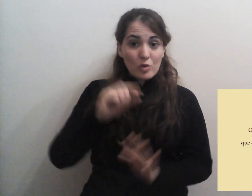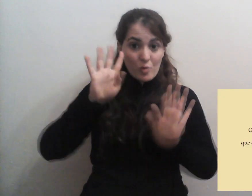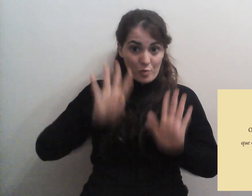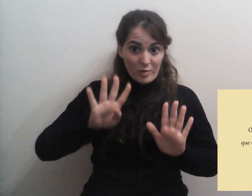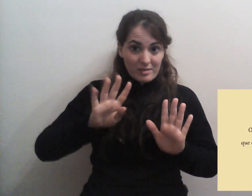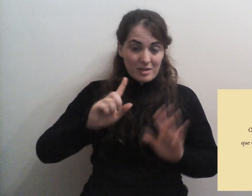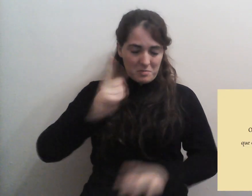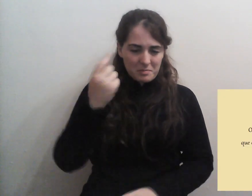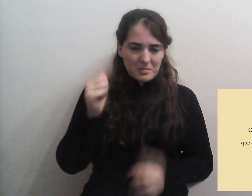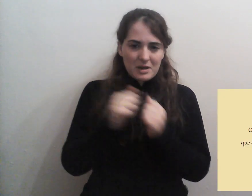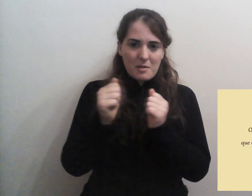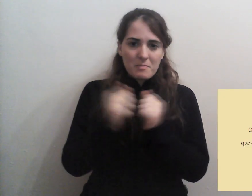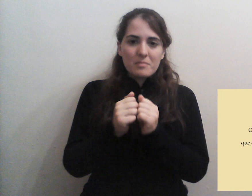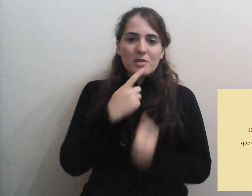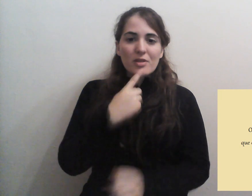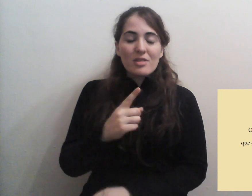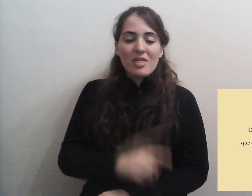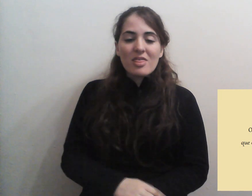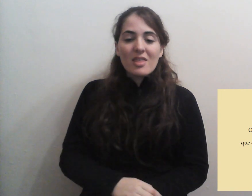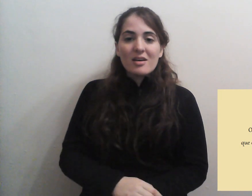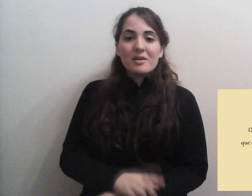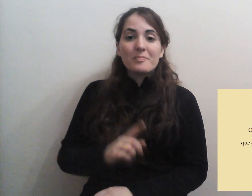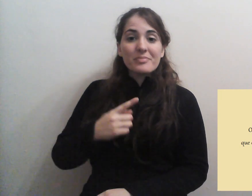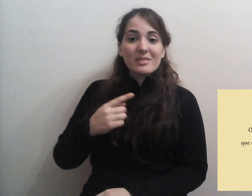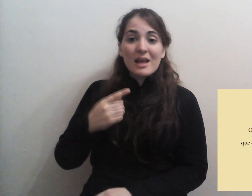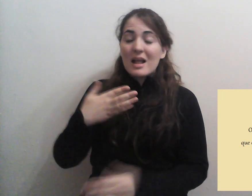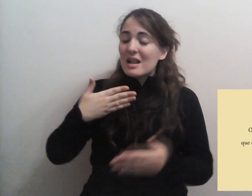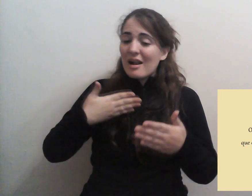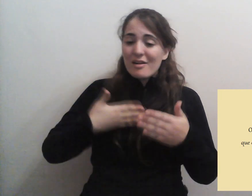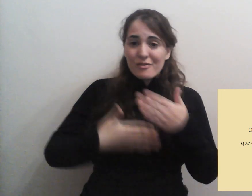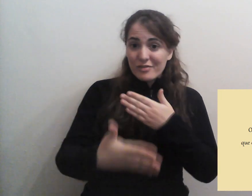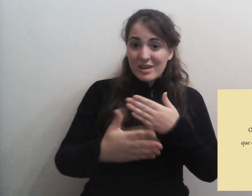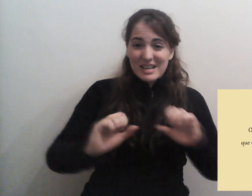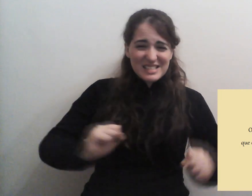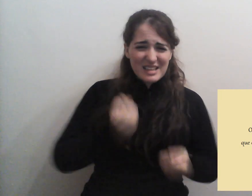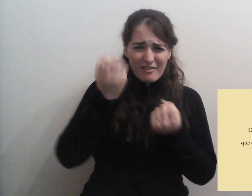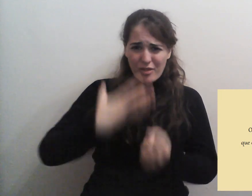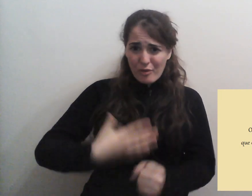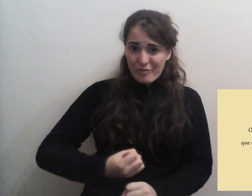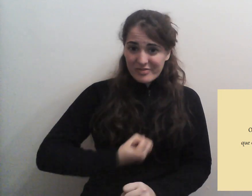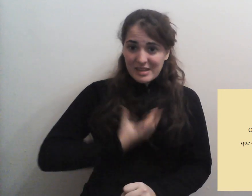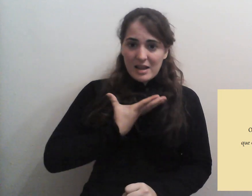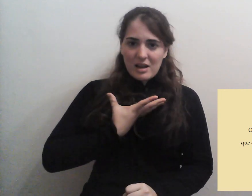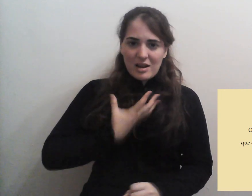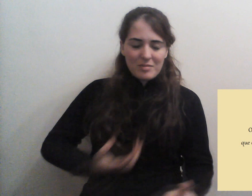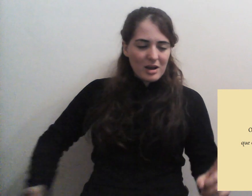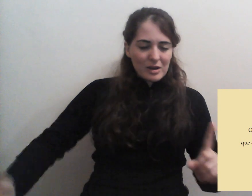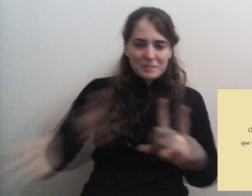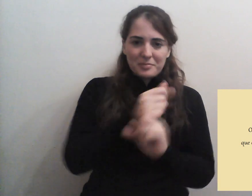salvación. Digo, el fin de nuestra fe, que es la salvación del alma. Cristo ha resucitado. Por lo tanto,